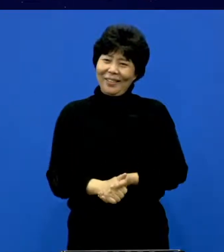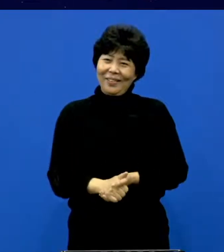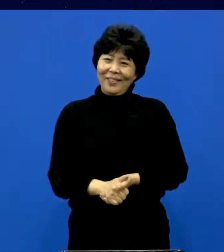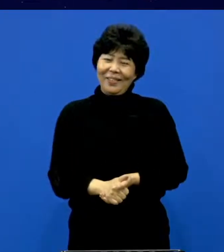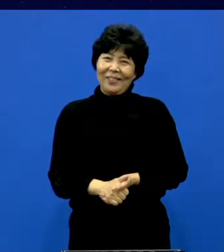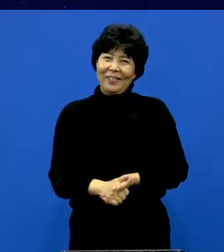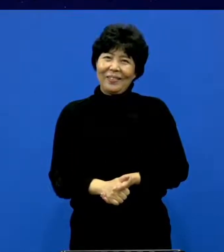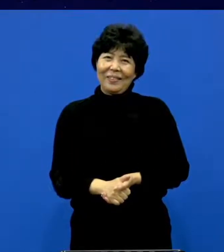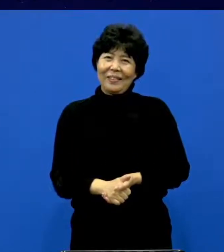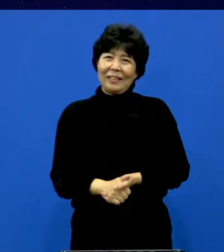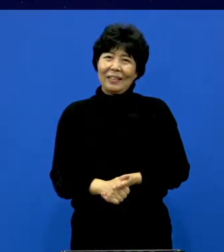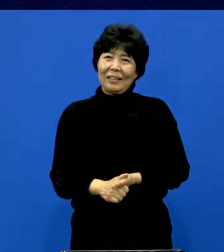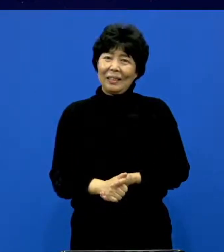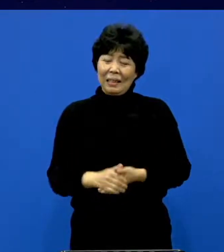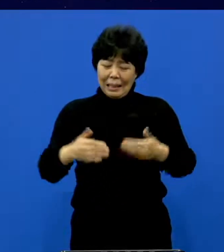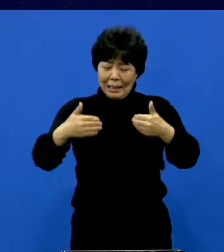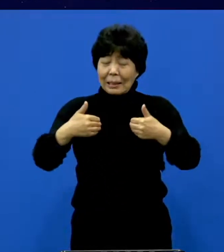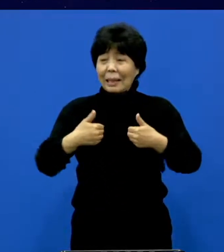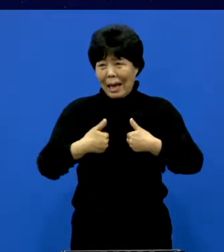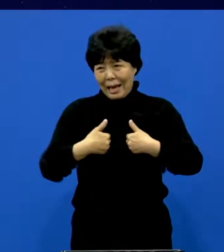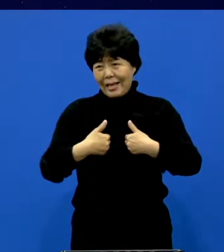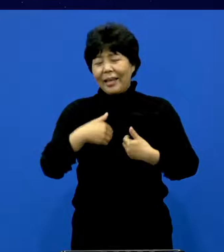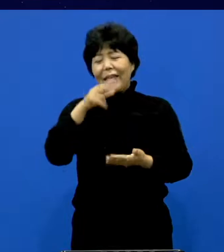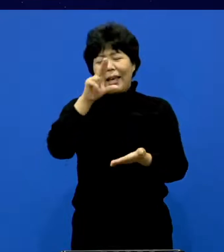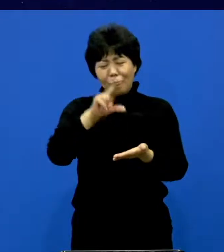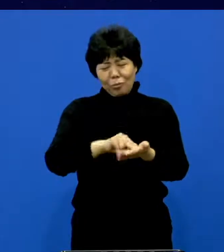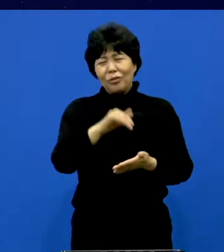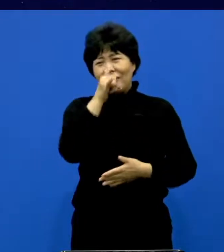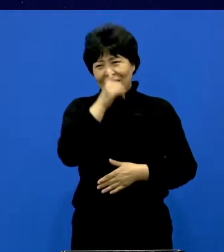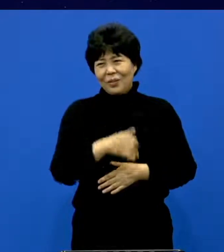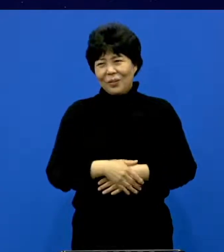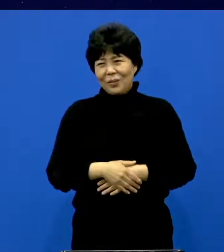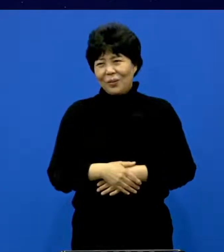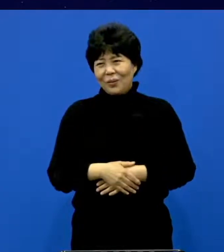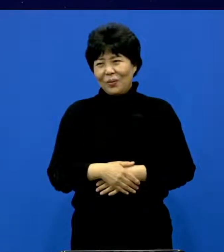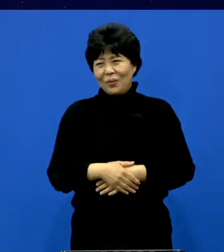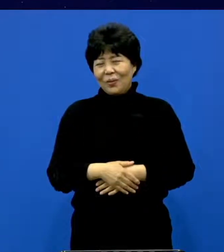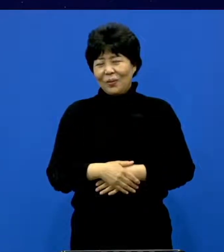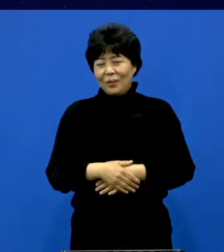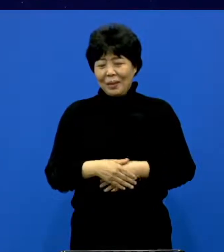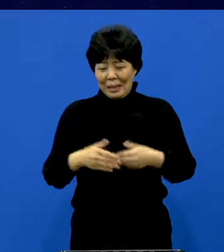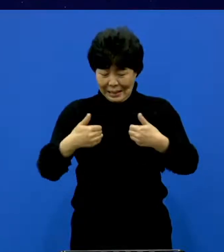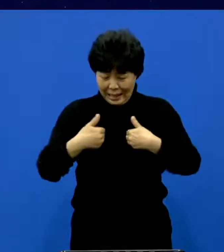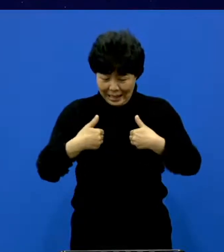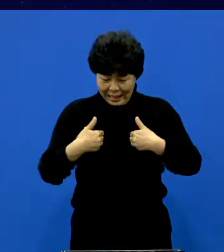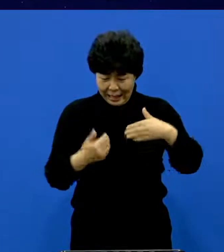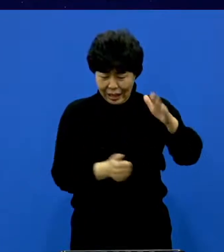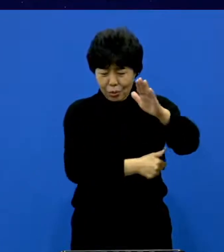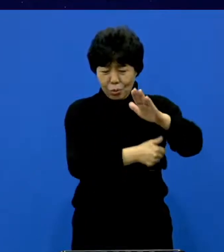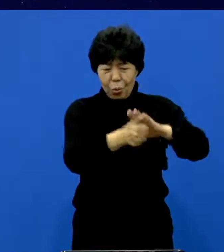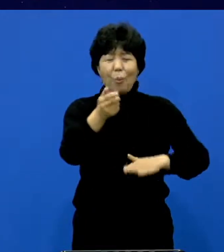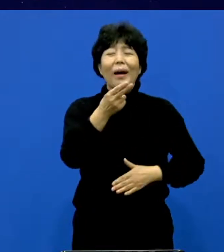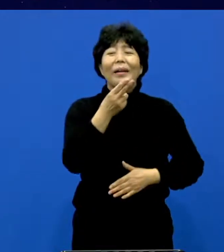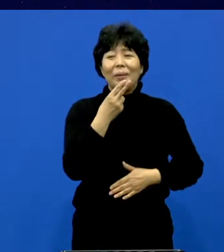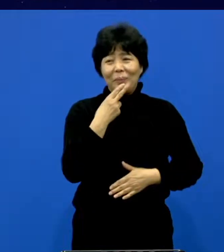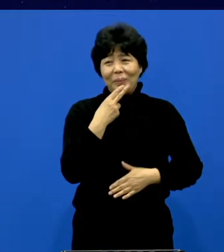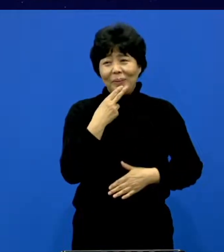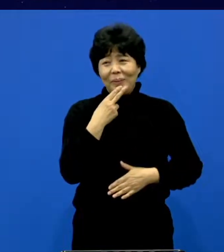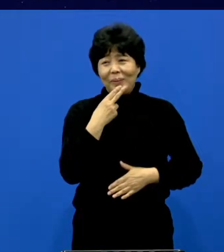그 말은 뭐냐면 나에게 뭐가 있다는 거잖아요. 나에게 소망을 두는 거잖아요. 여러분 우리에게는 소망이 없어요. 그래서 십자가가 있다는 거예요.